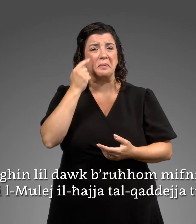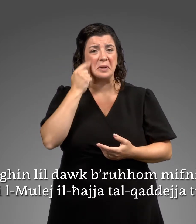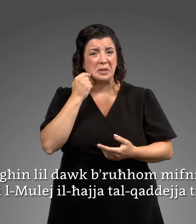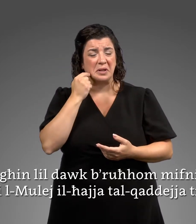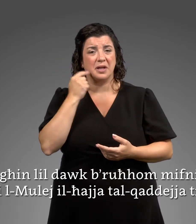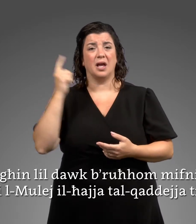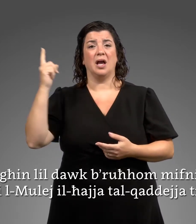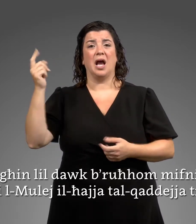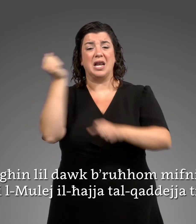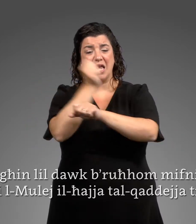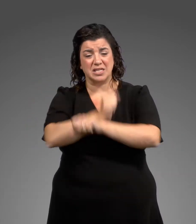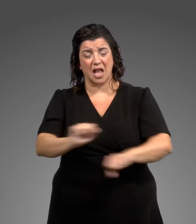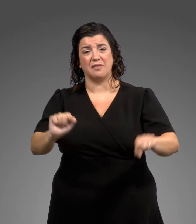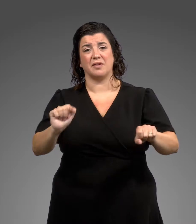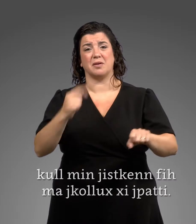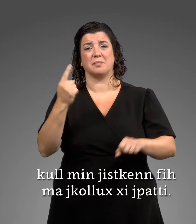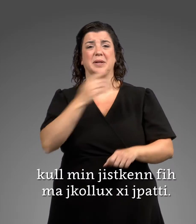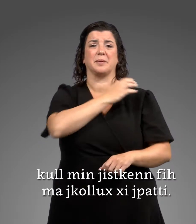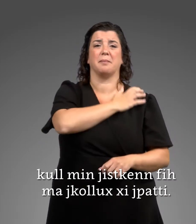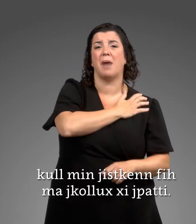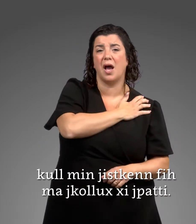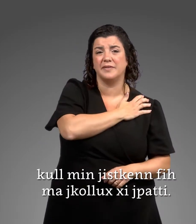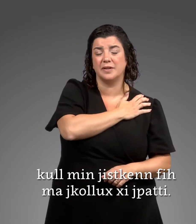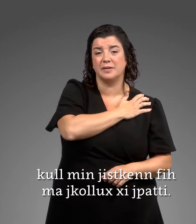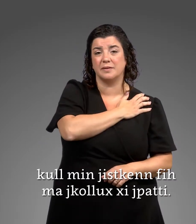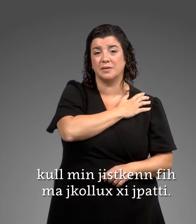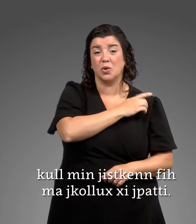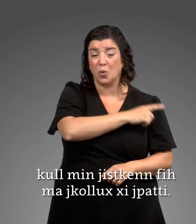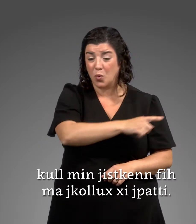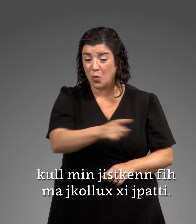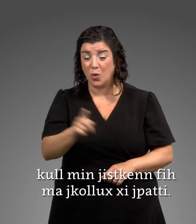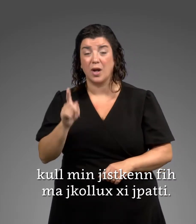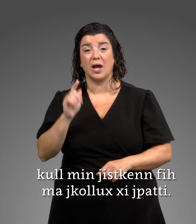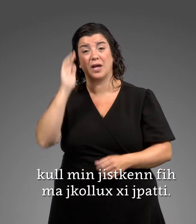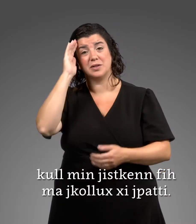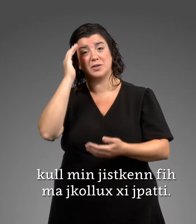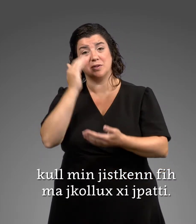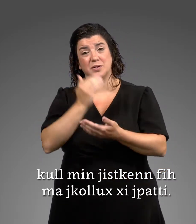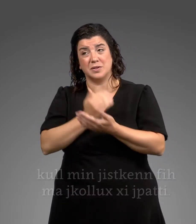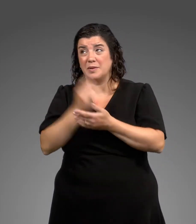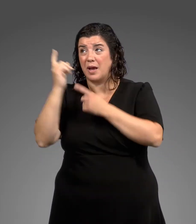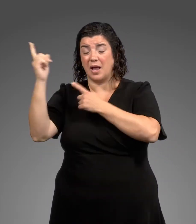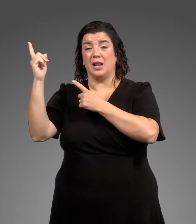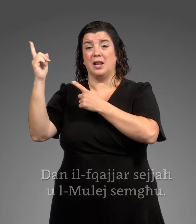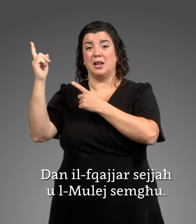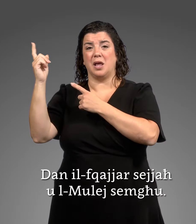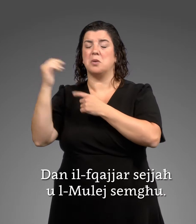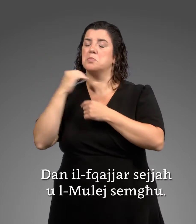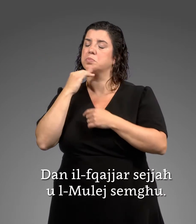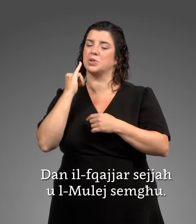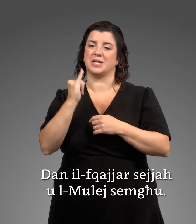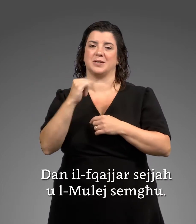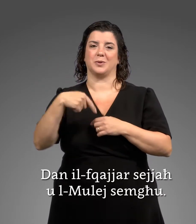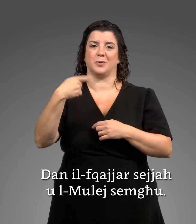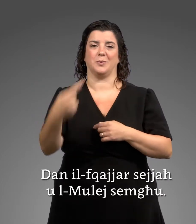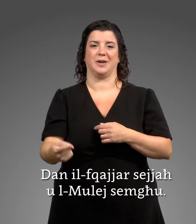-mulej l-ħajatal qaddajjat jow Kul min jiskan fiex Ma jkollu xie patti Dan